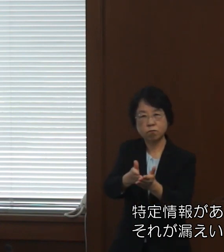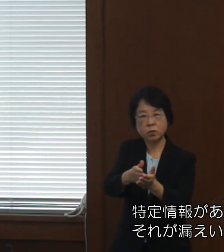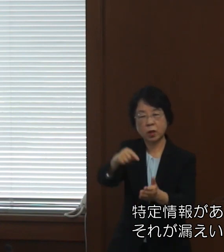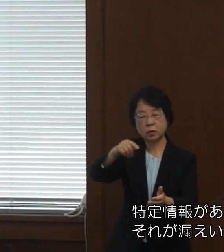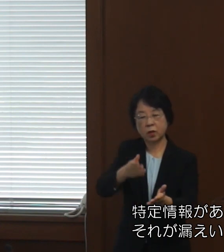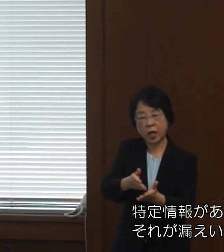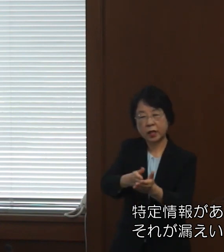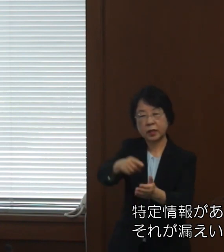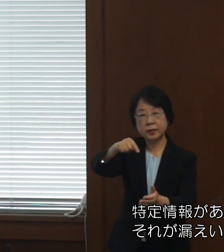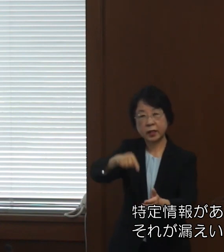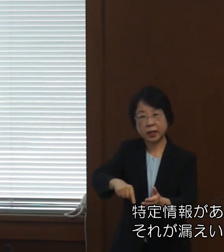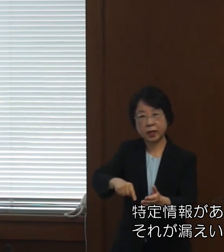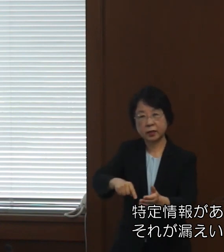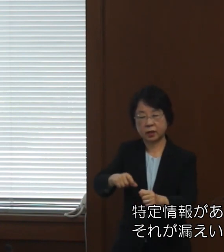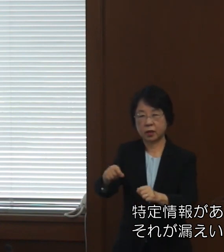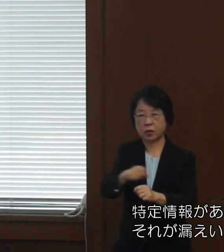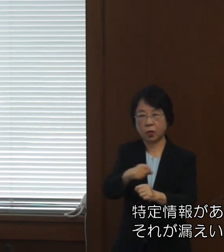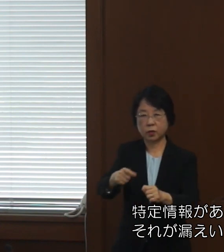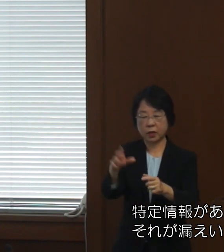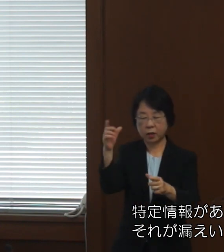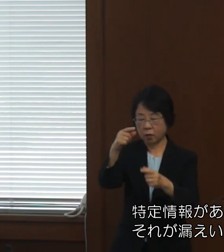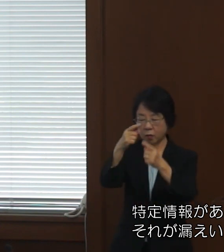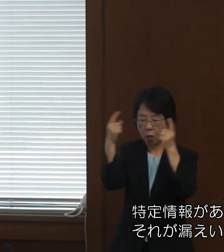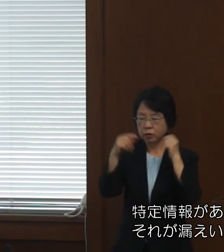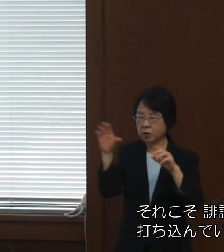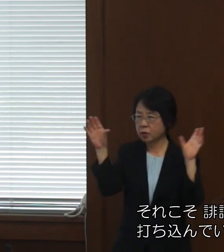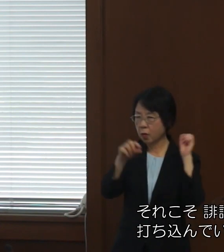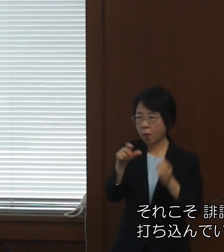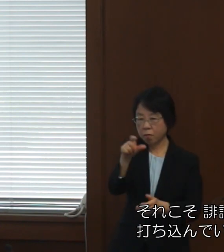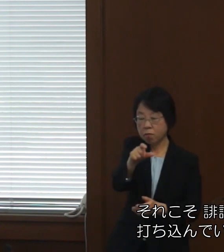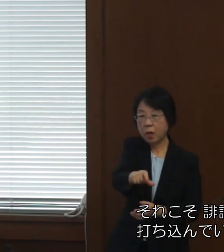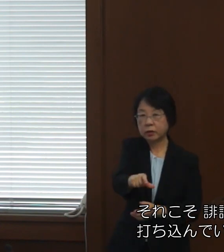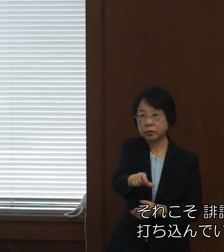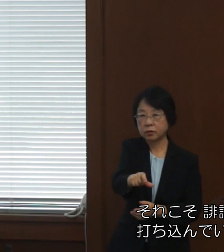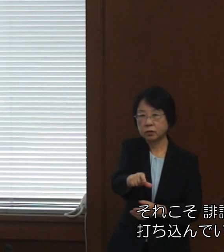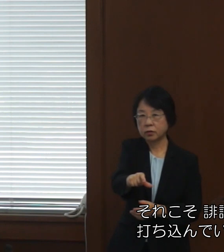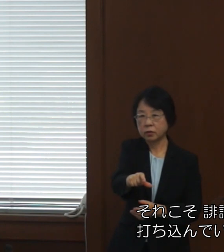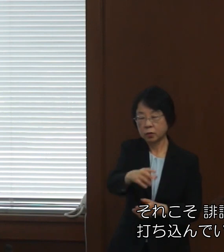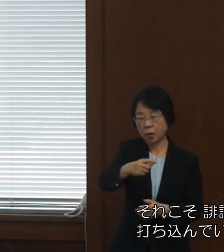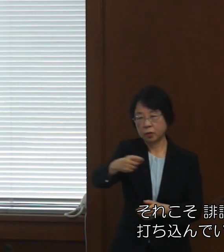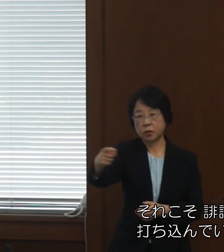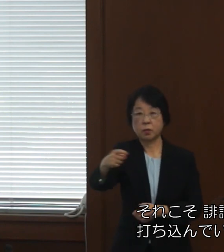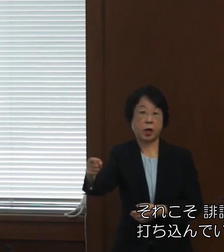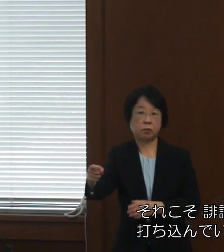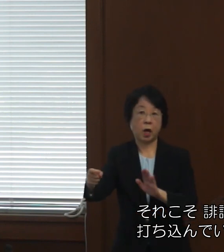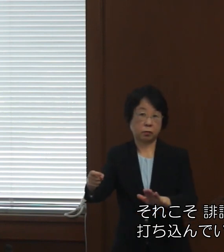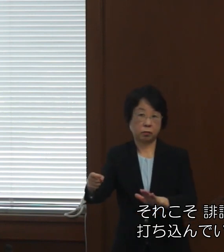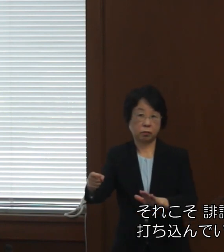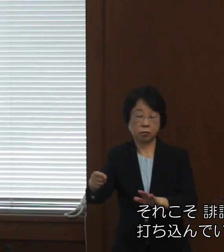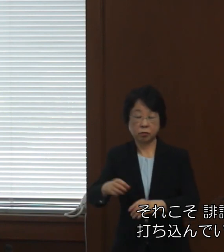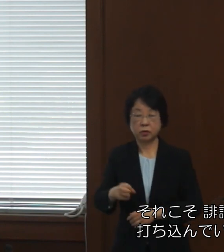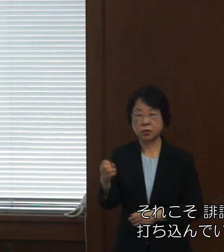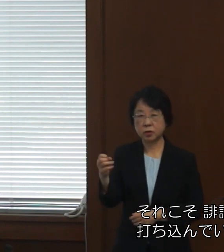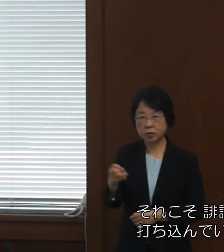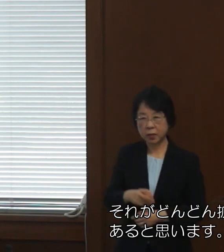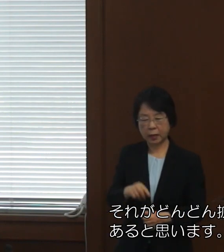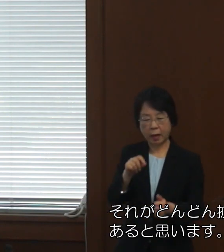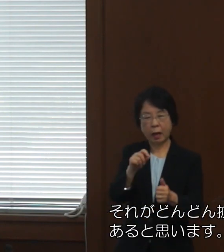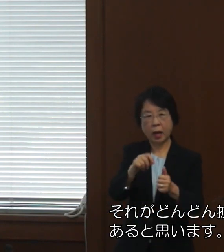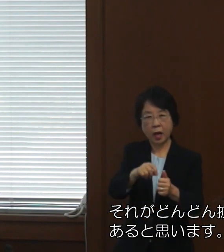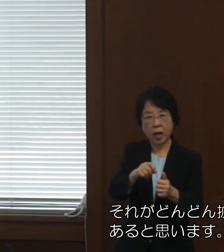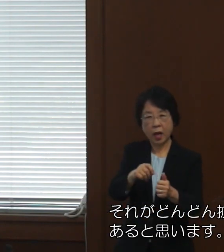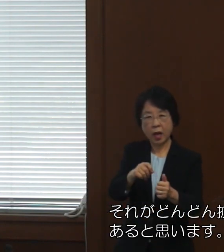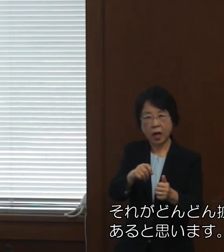たりとかしてそれがこう漏洩されるリスクもあるしそれこそ誹謗中傷みたいな情報を打ち込んでいくと